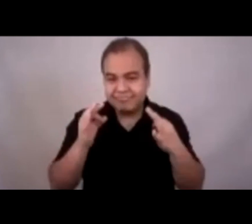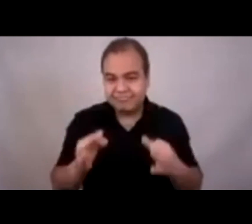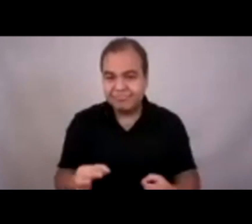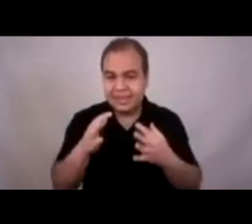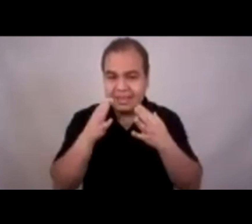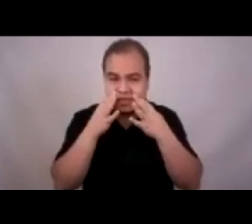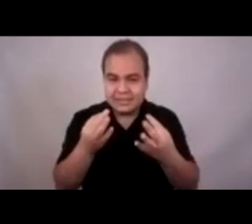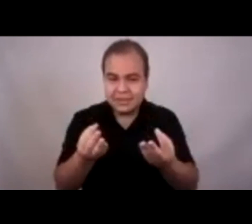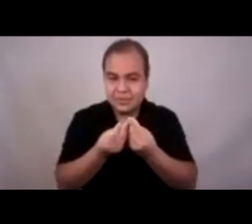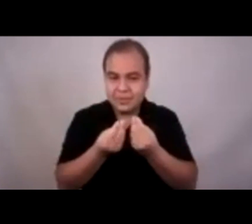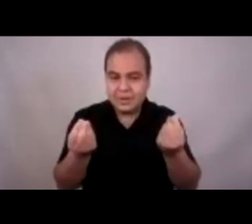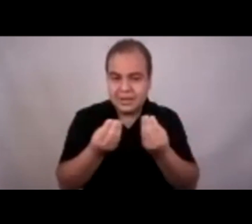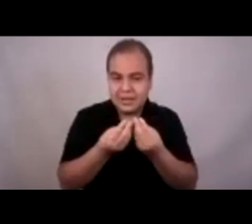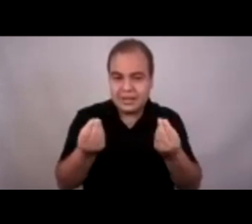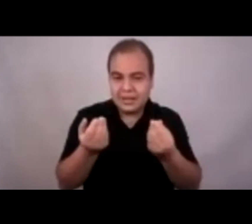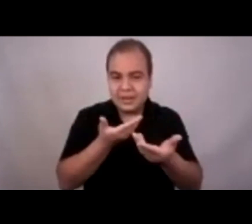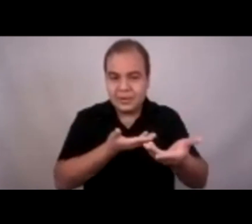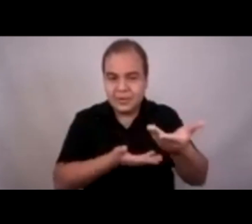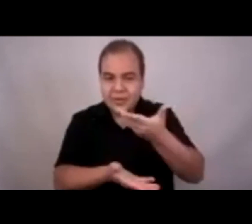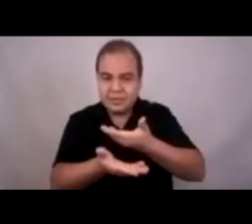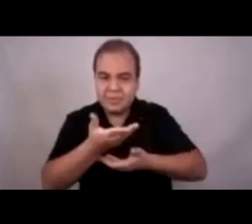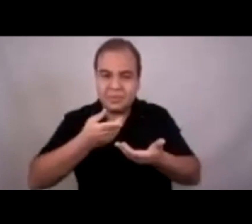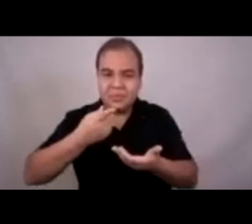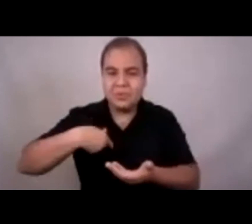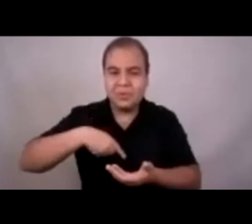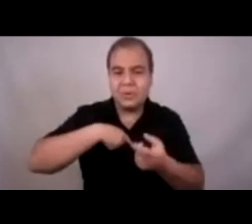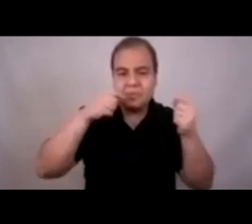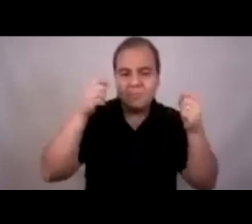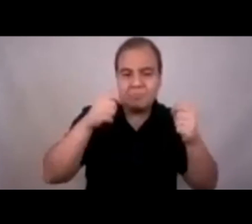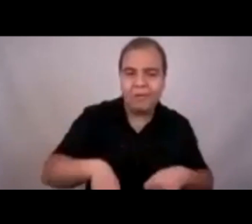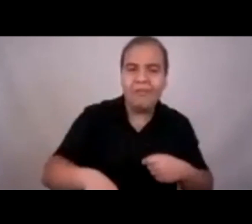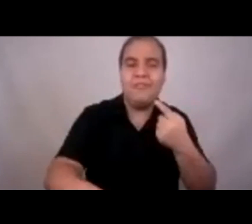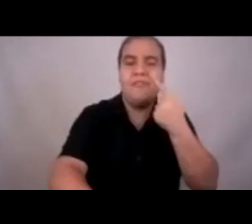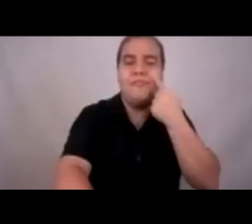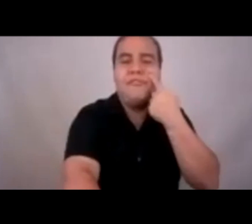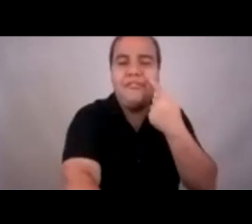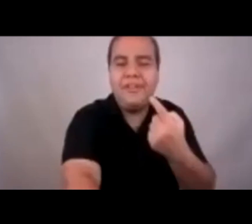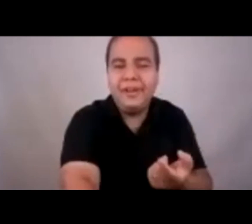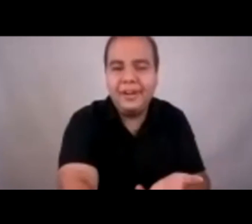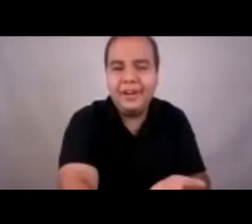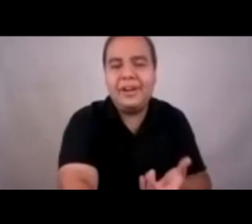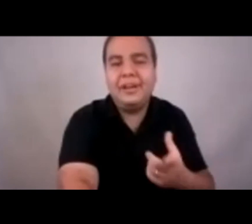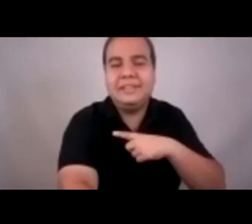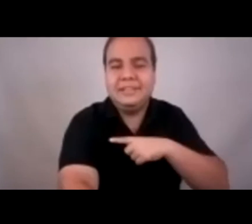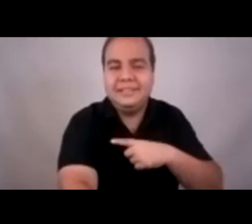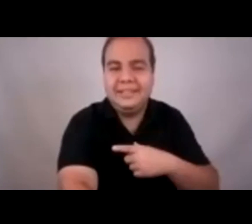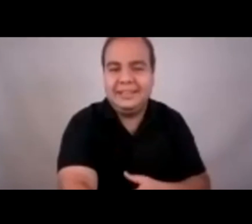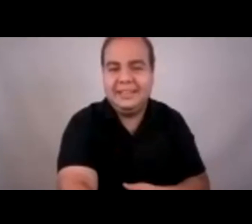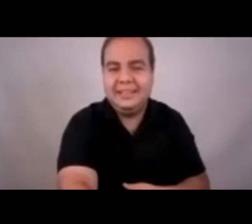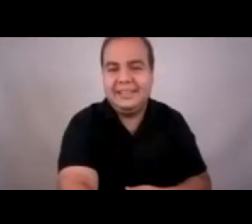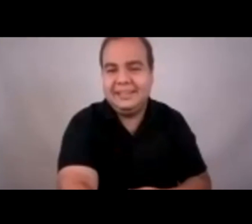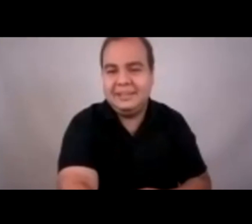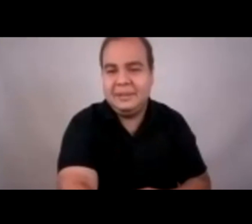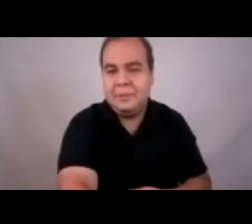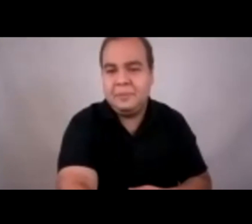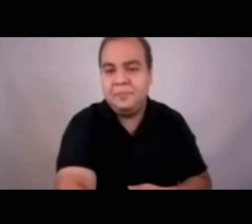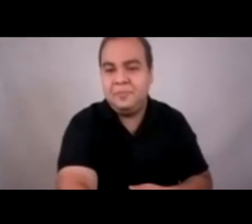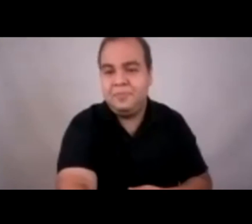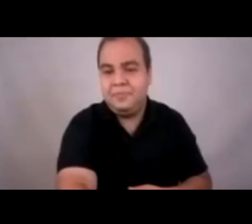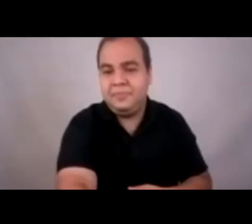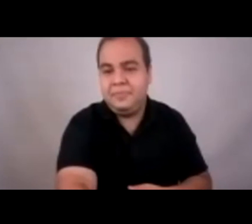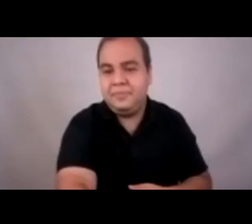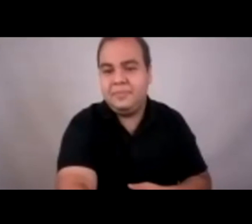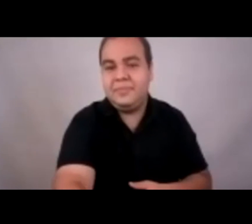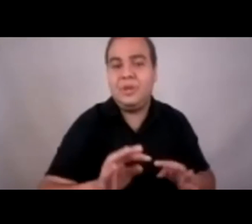vocês, né, essa colaboração imensa para a gente poder fechar a câmera e os microfones e colaborar no chat. Então, isso foi